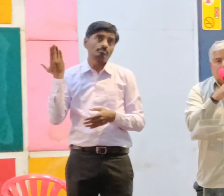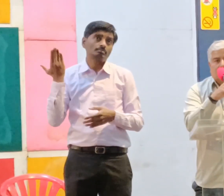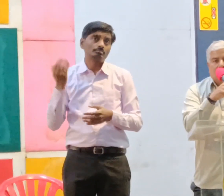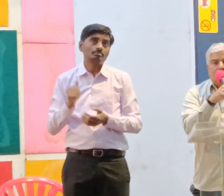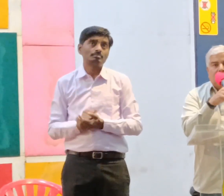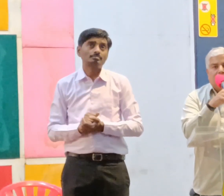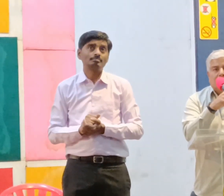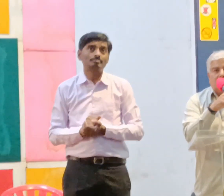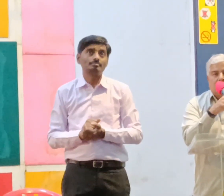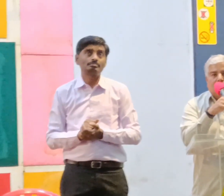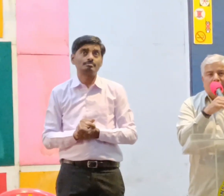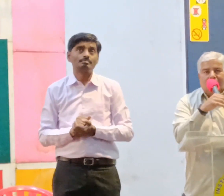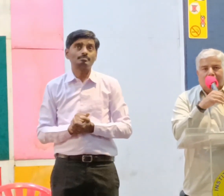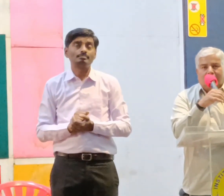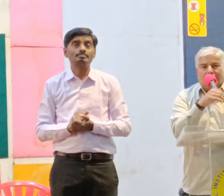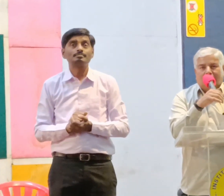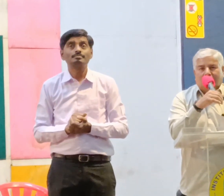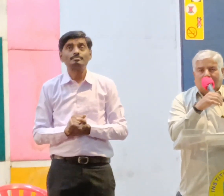એટલે